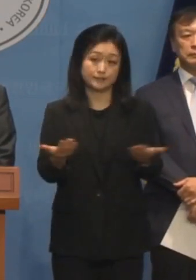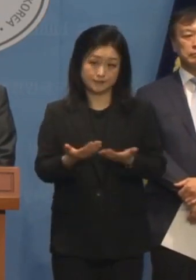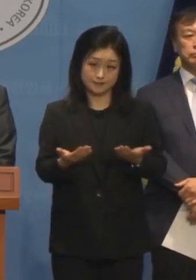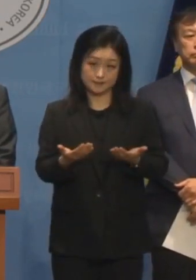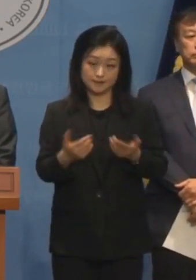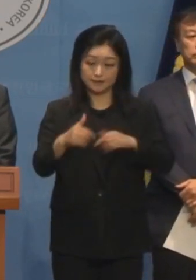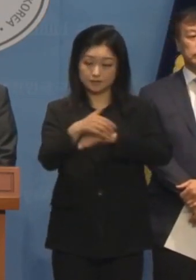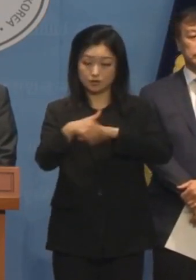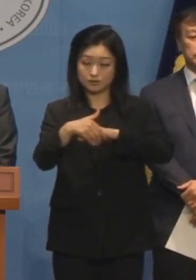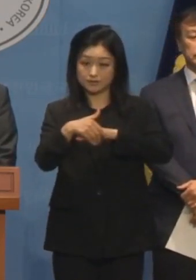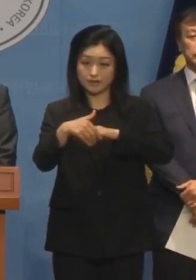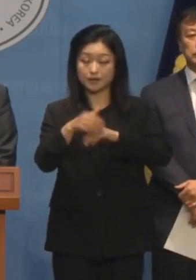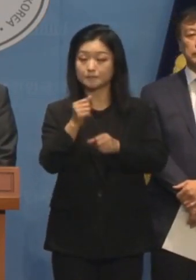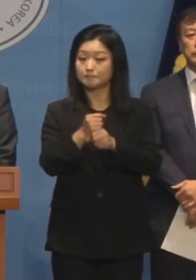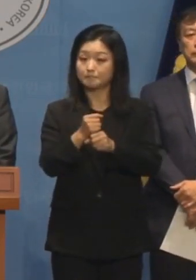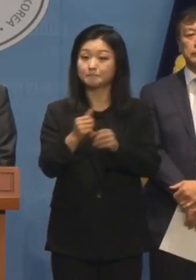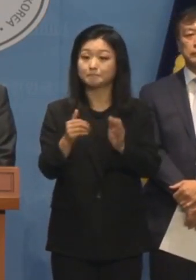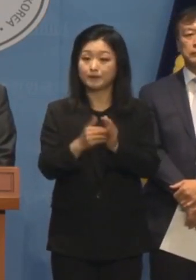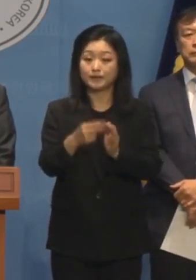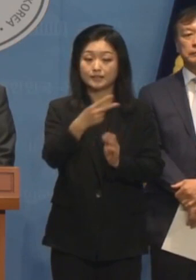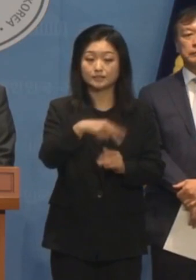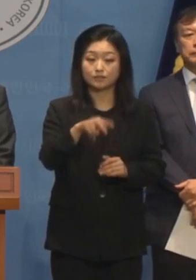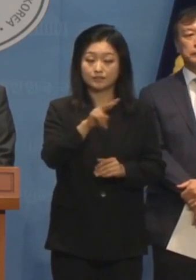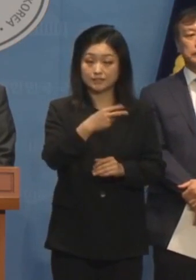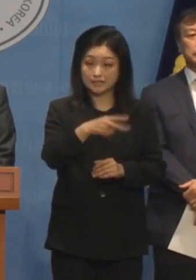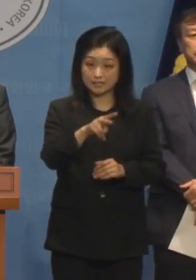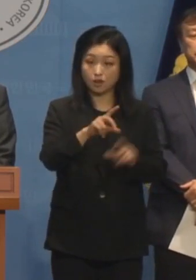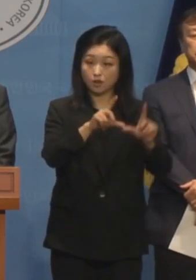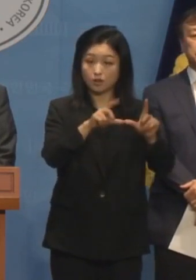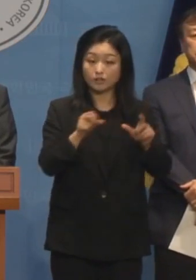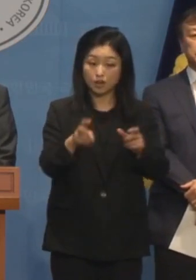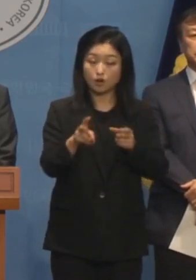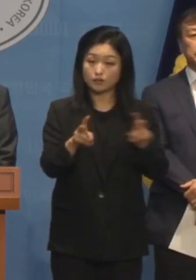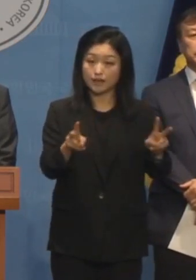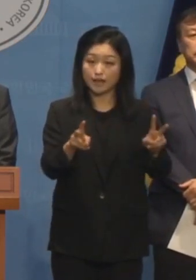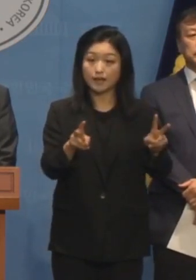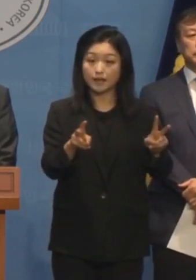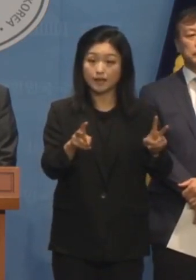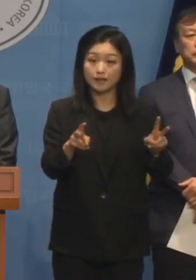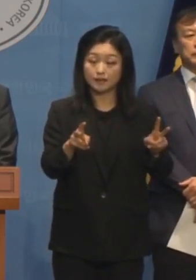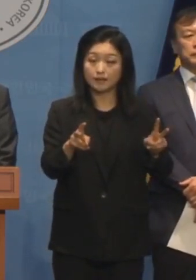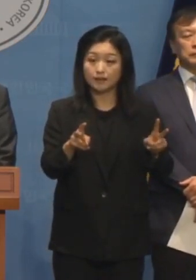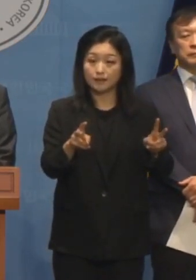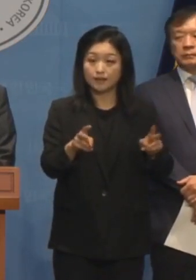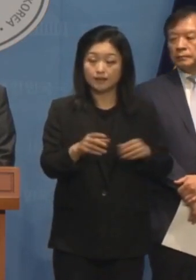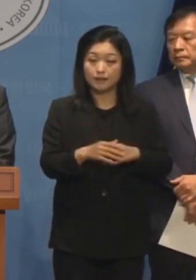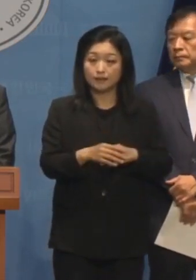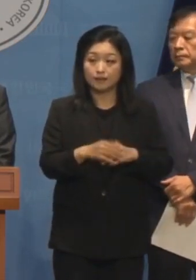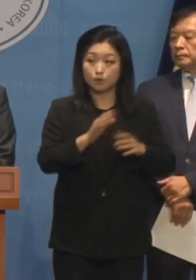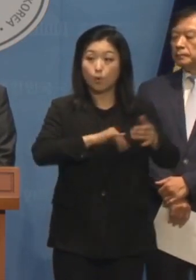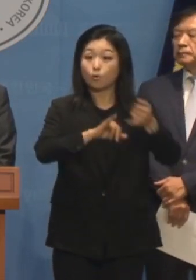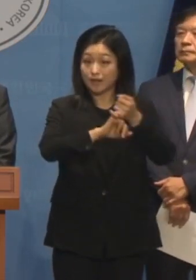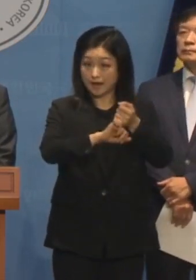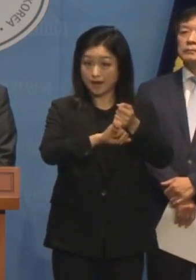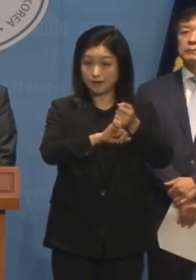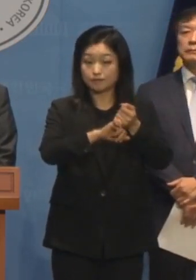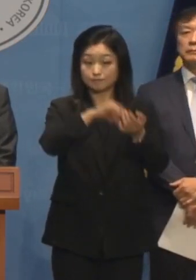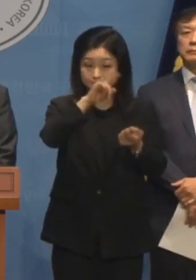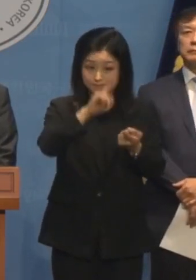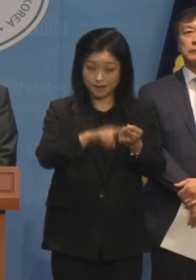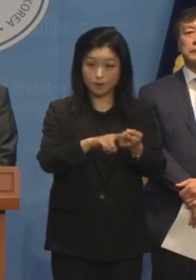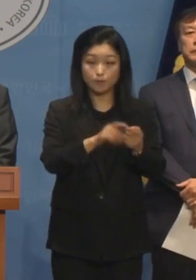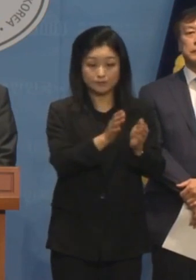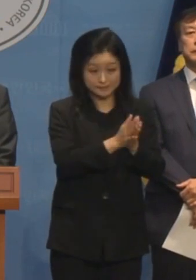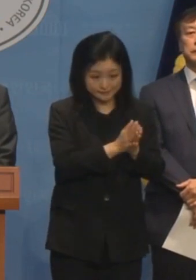정책 과제였고 2002년서부터 여야 정당의 대선 공약이었습니다. 그것이